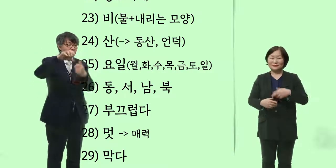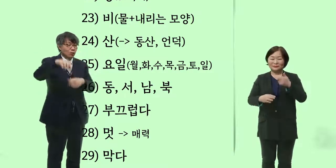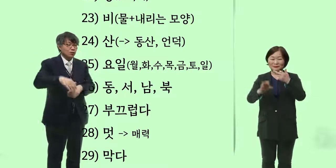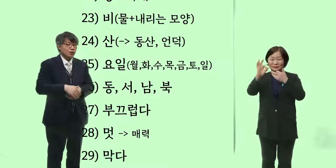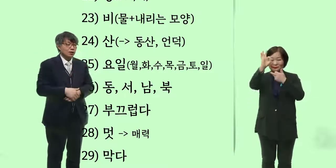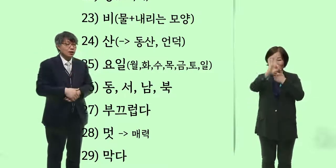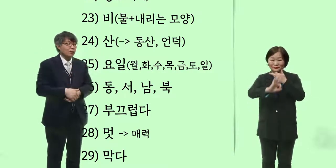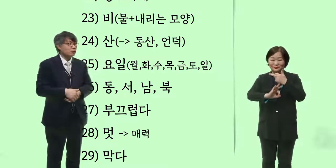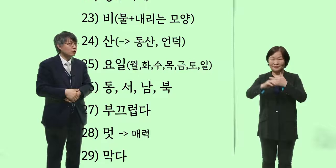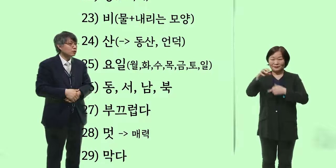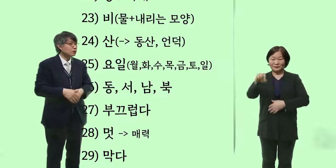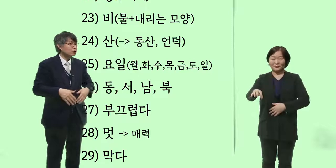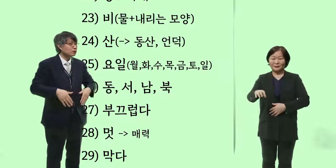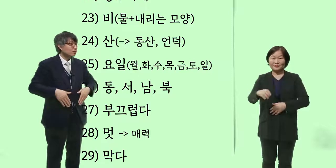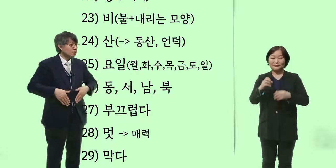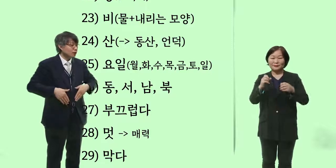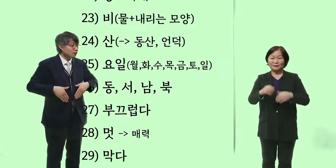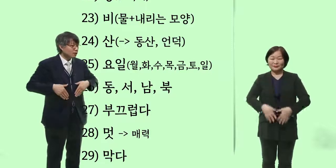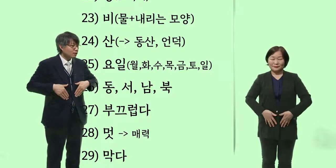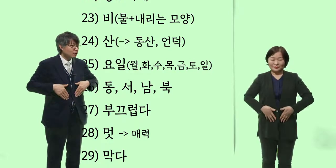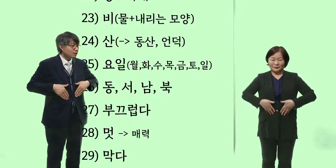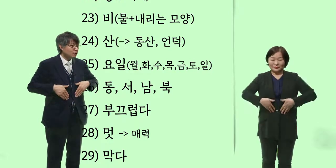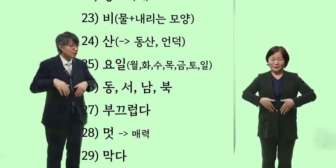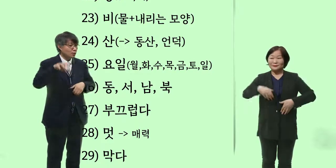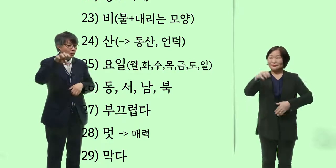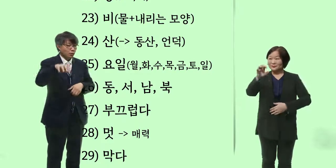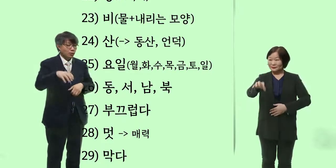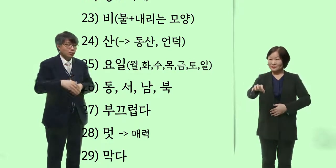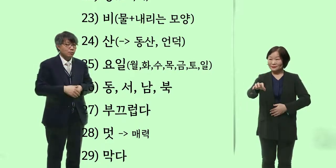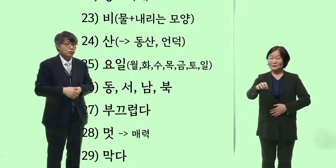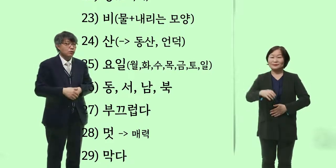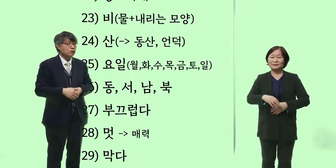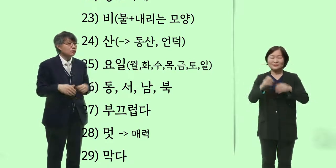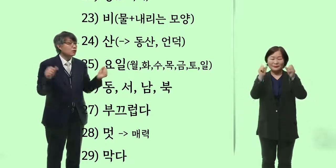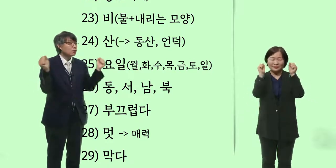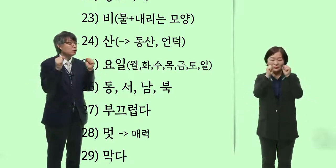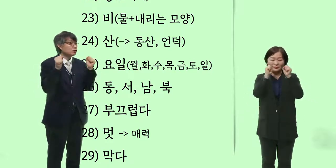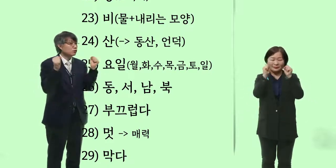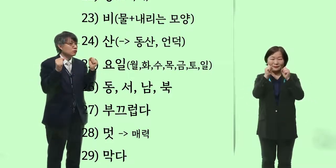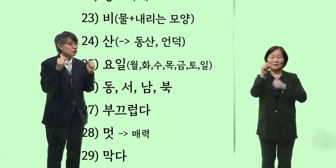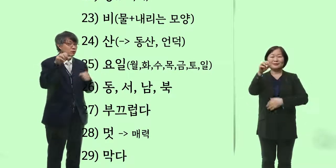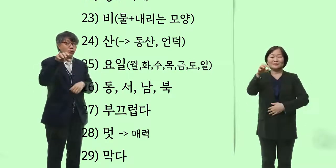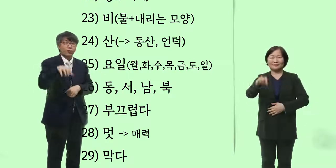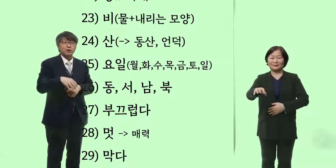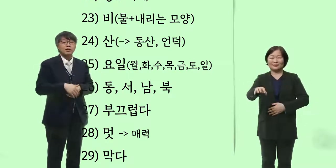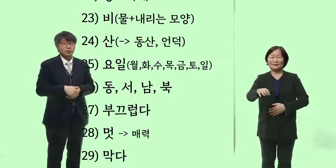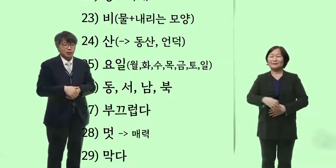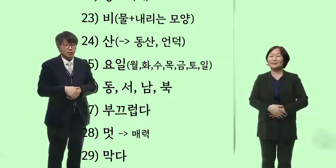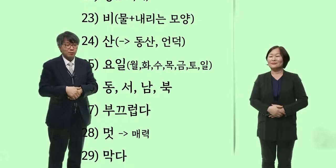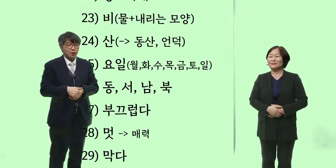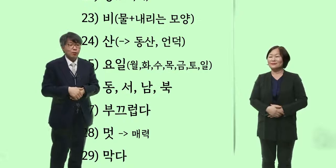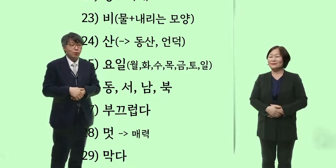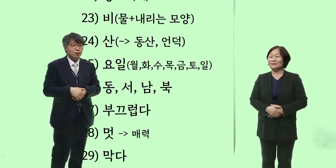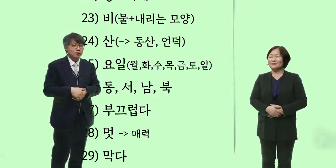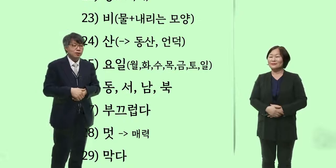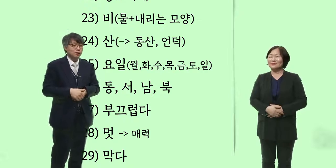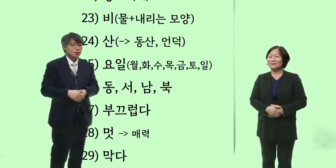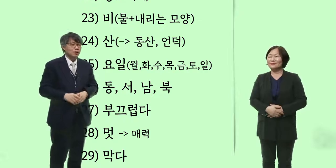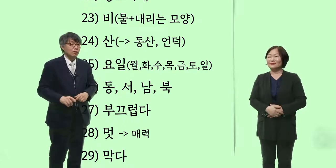곳. 그다음에 남쪽은 따뜻한 곳. 북쪽은 추운 곳. 이렇게 쓰기도 합니다. 그거는 그래서